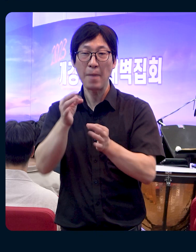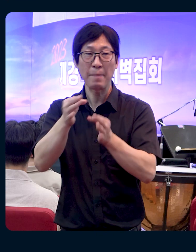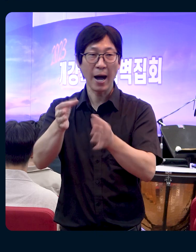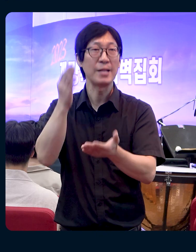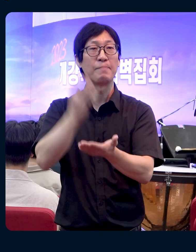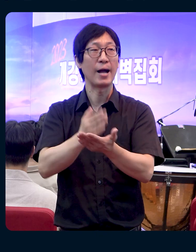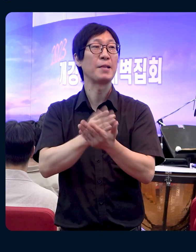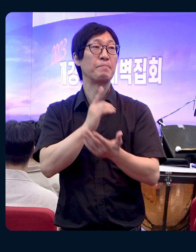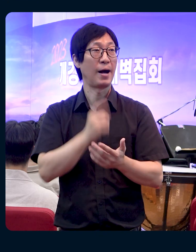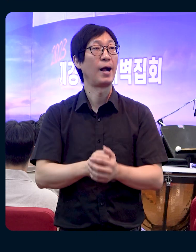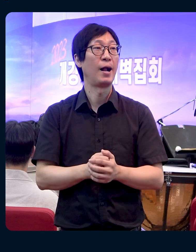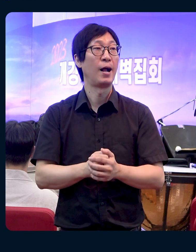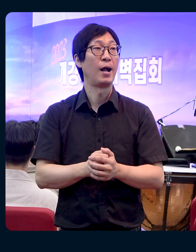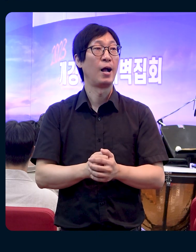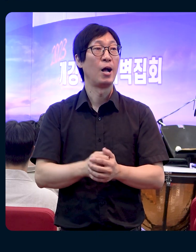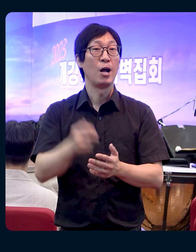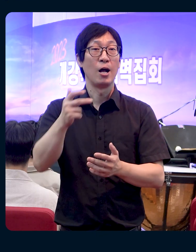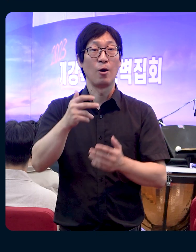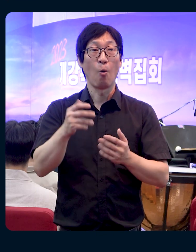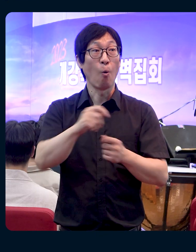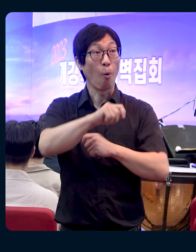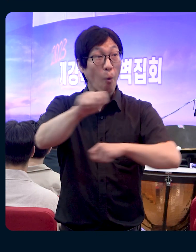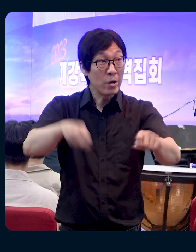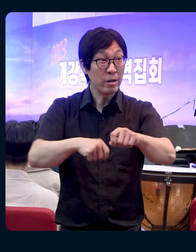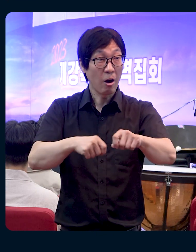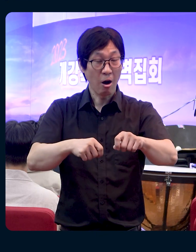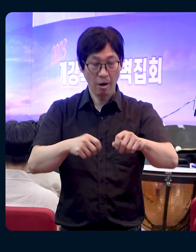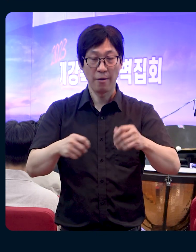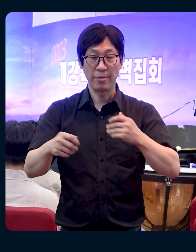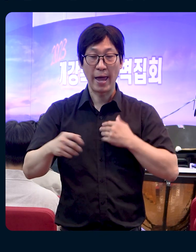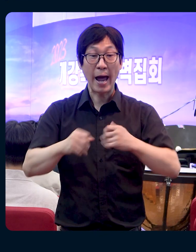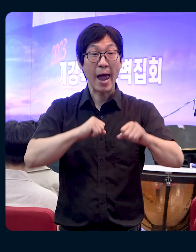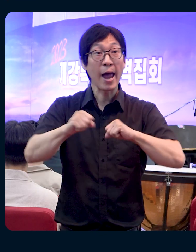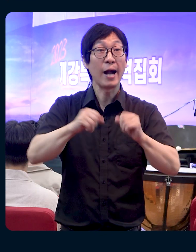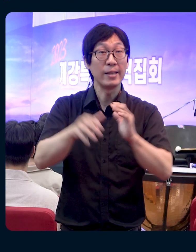오히려 주님의 이름을 말하지 않고 주님은 뒤에 숨겨져 있어요.